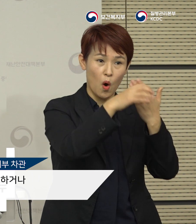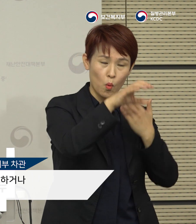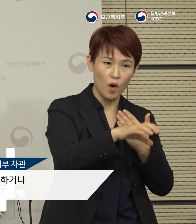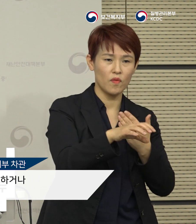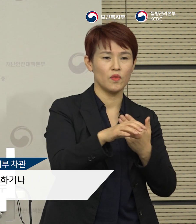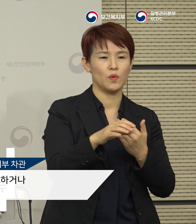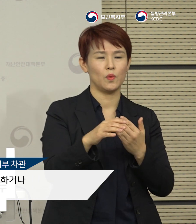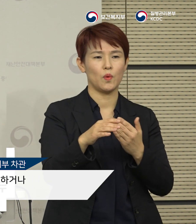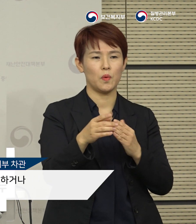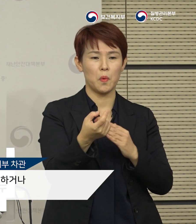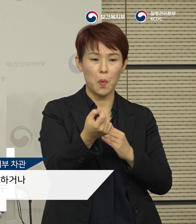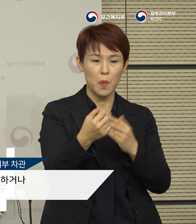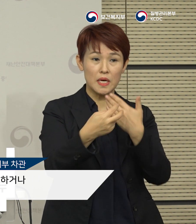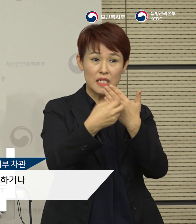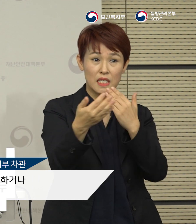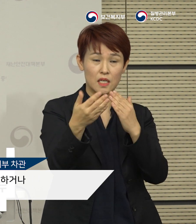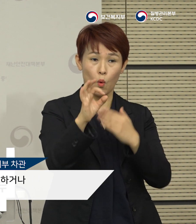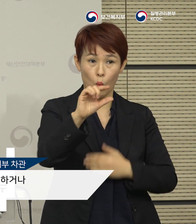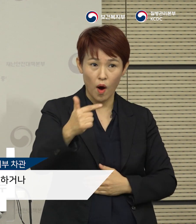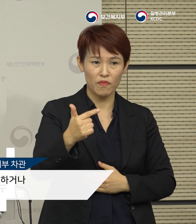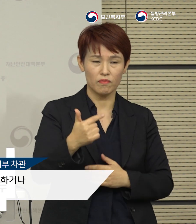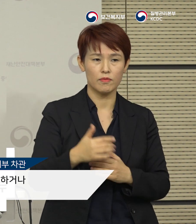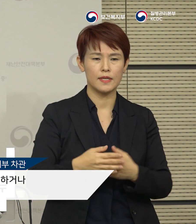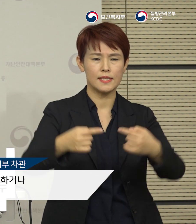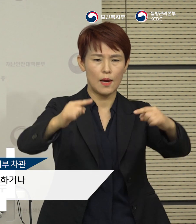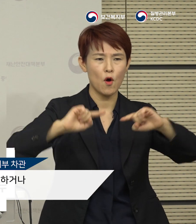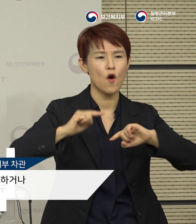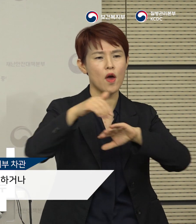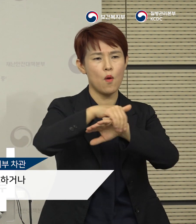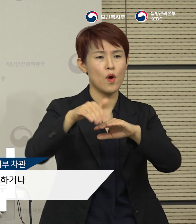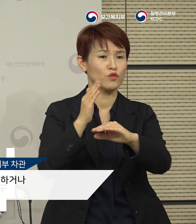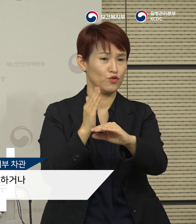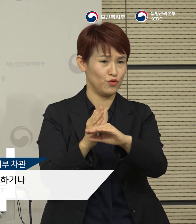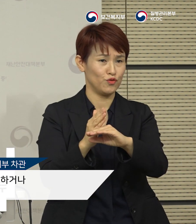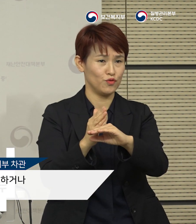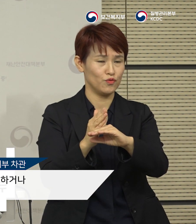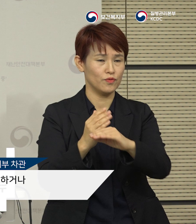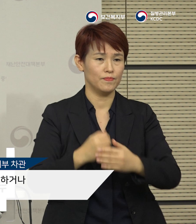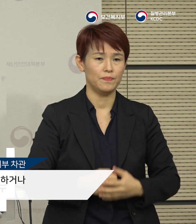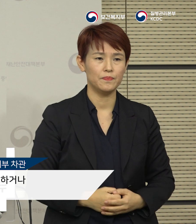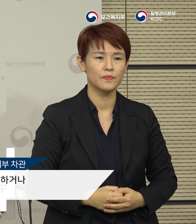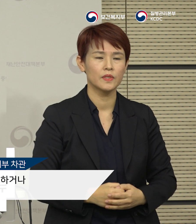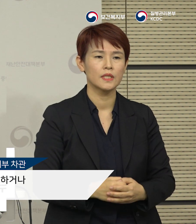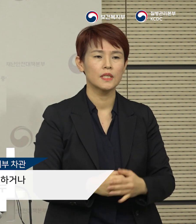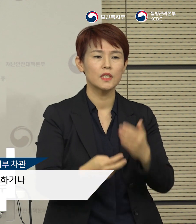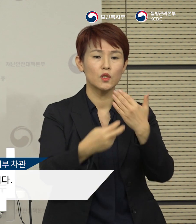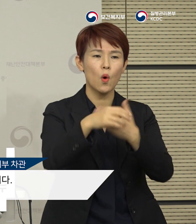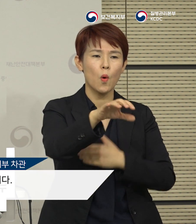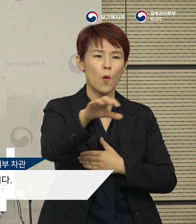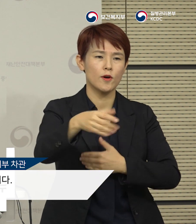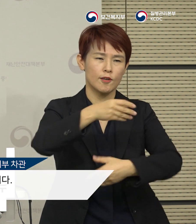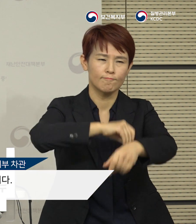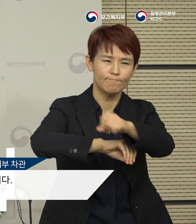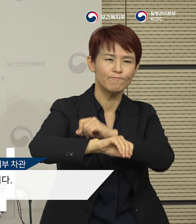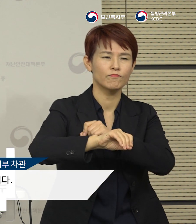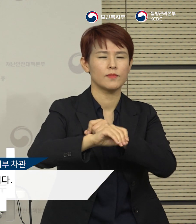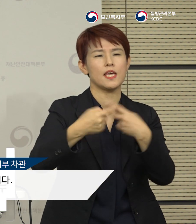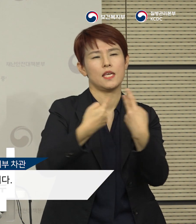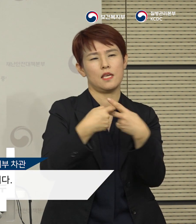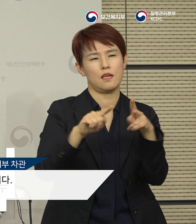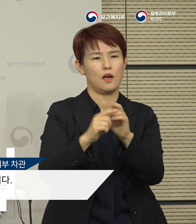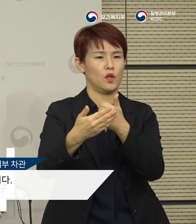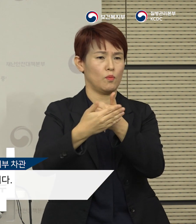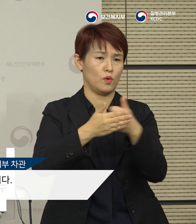동네 의원의 경우 과반 정도가 참여하거나 참여 예정으로 파악하고 있으며 의료기관들의